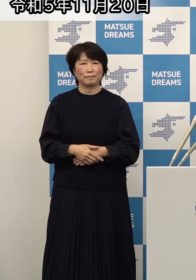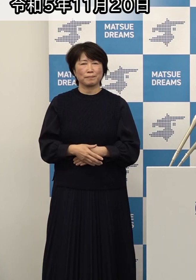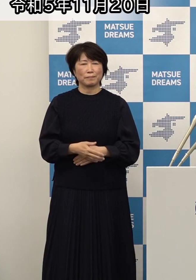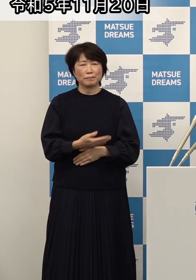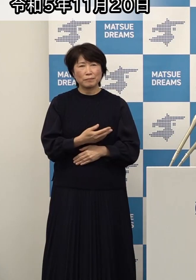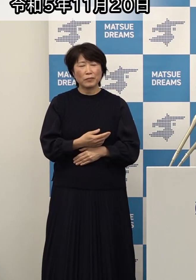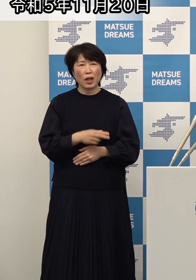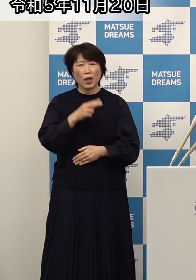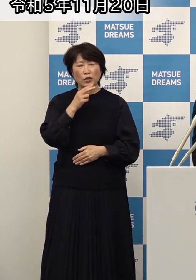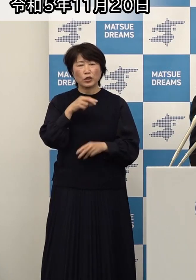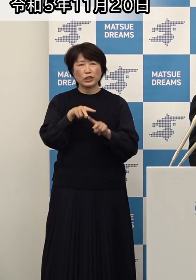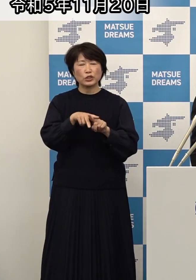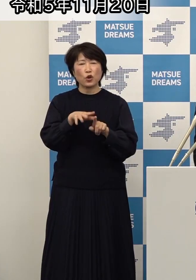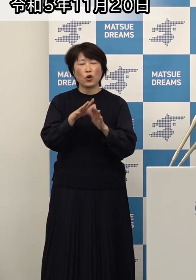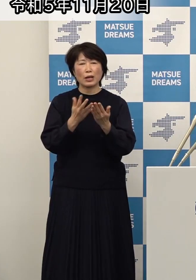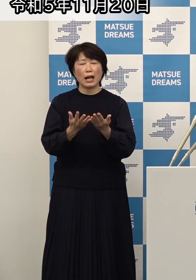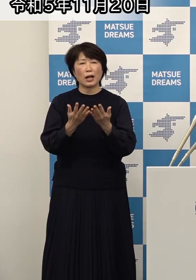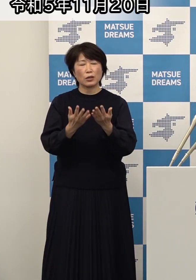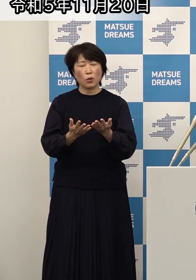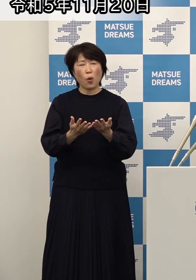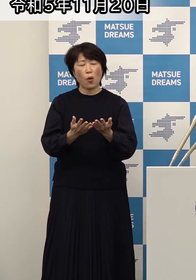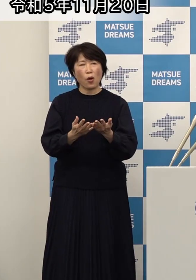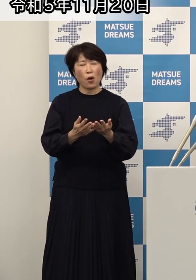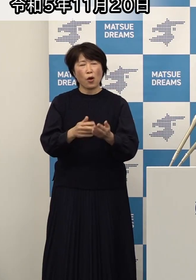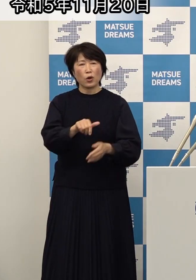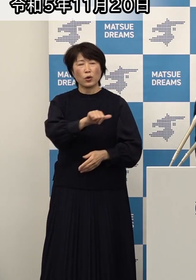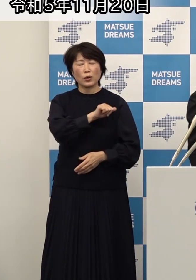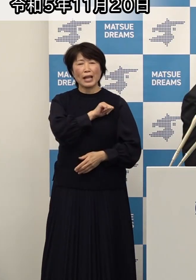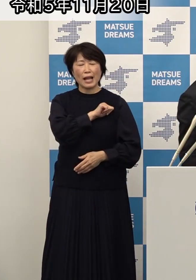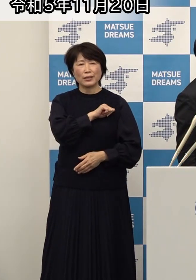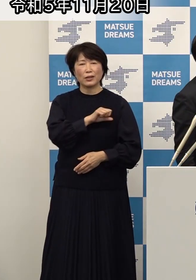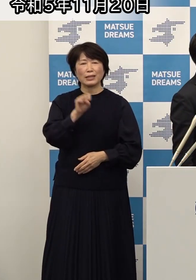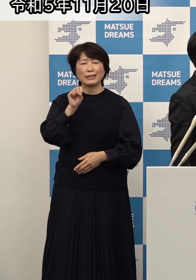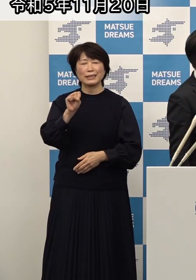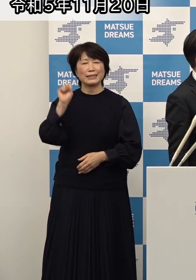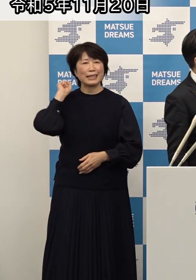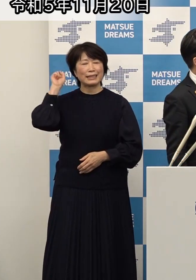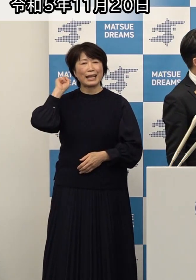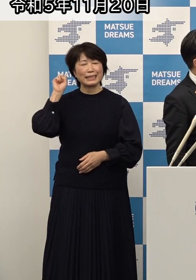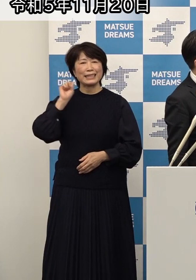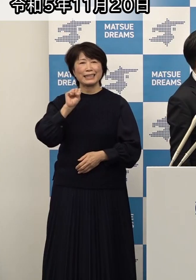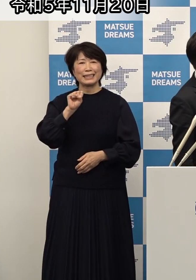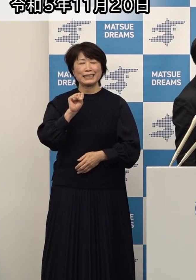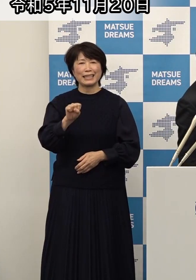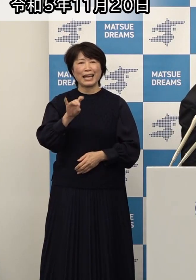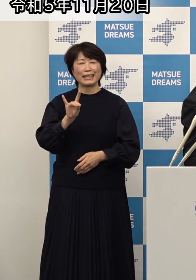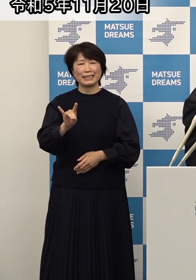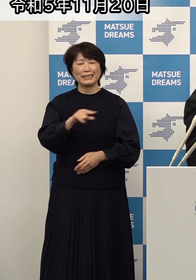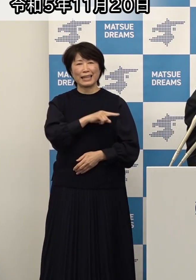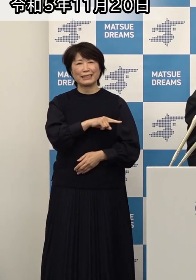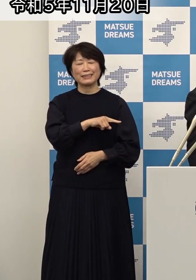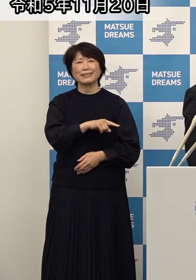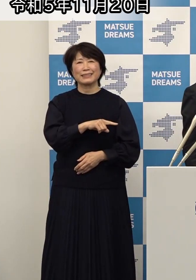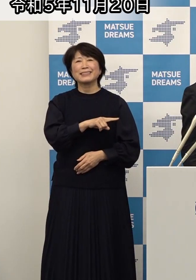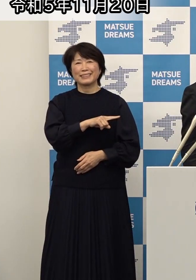のぎ小学校5年の佐々木咲さんが、命名してくださいましたゼロタン